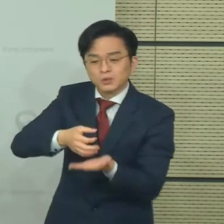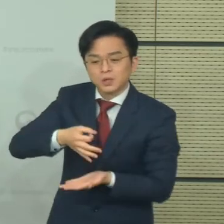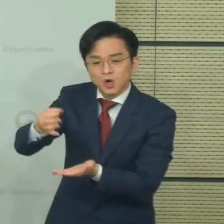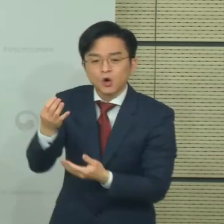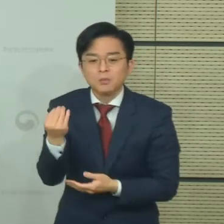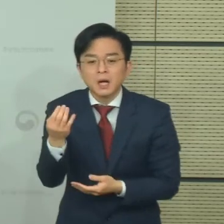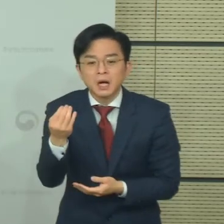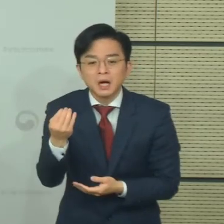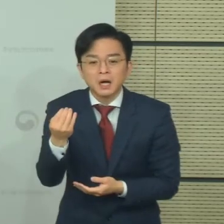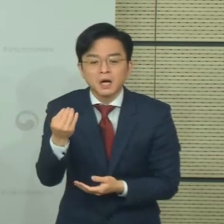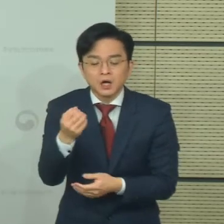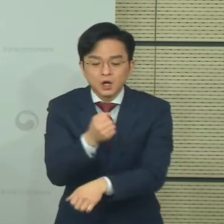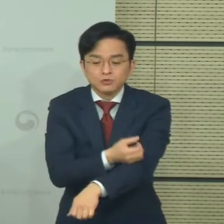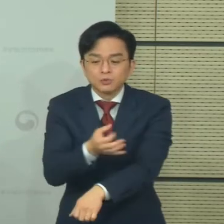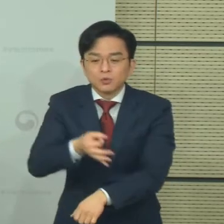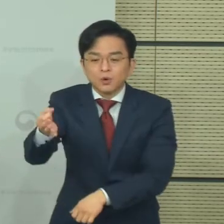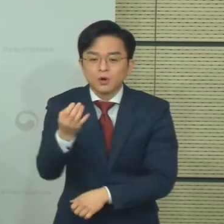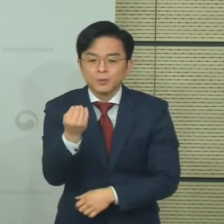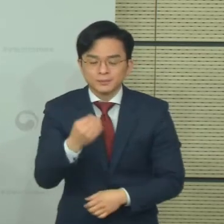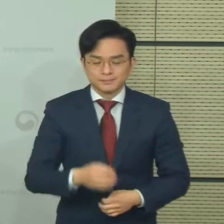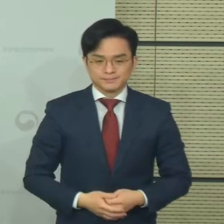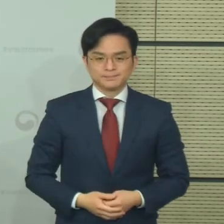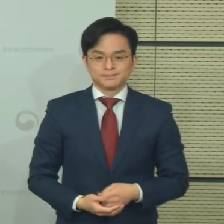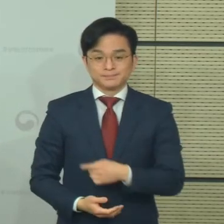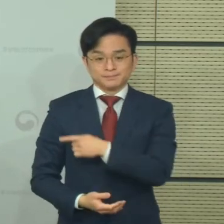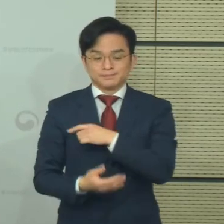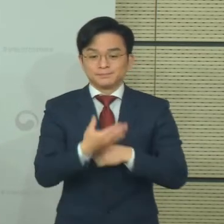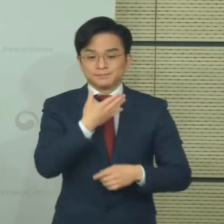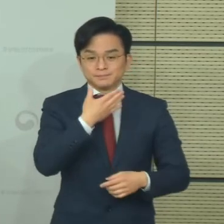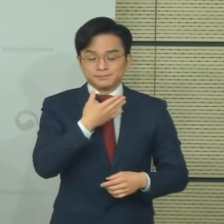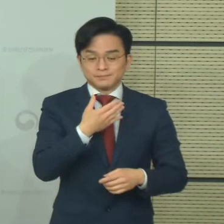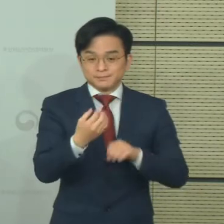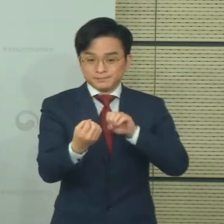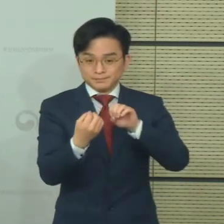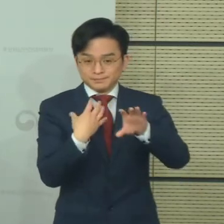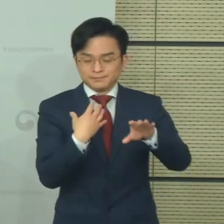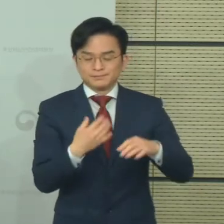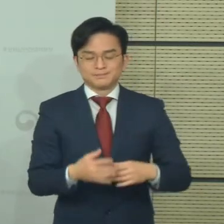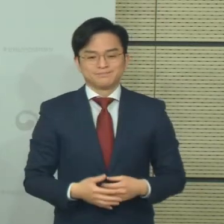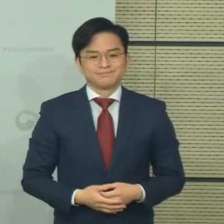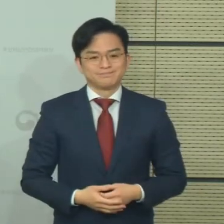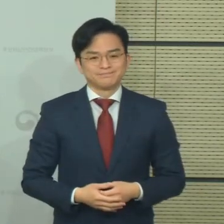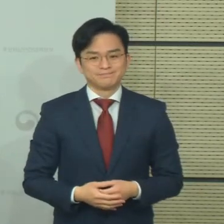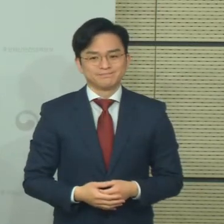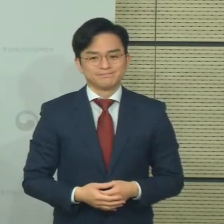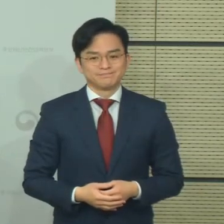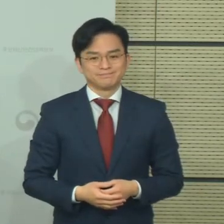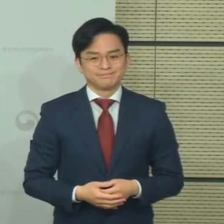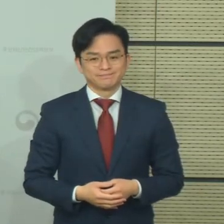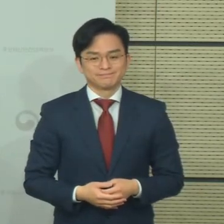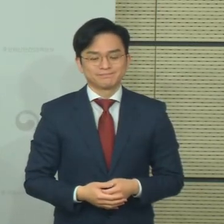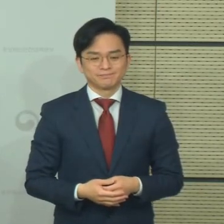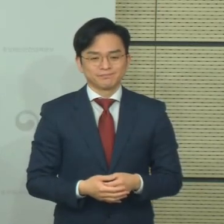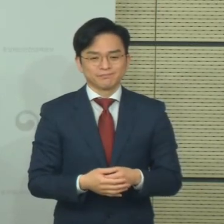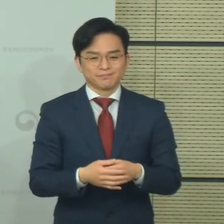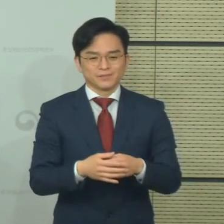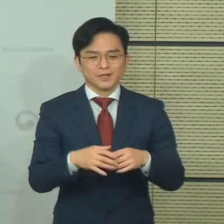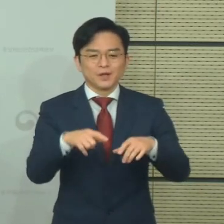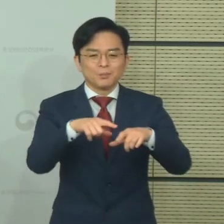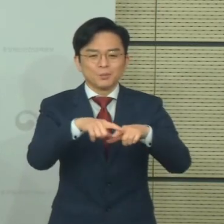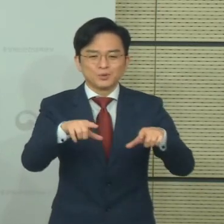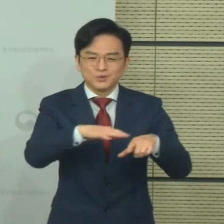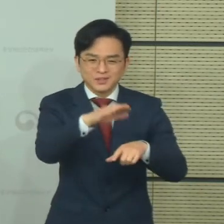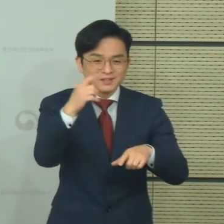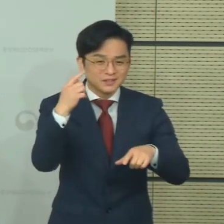가지 진료에 준하는 그러한 행위이기 때문에 뭐 그것과 관련되어서 그 수준에 맞는 이제 보상을 이제